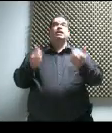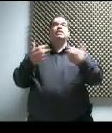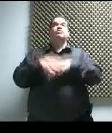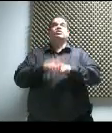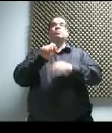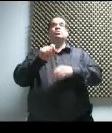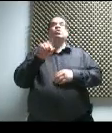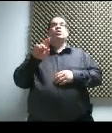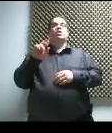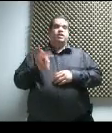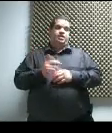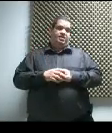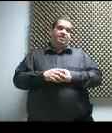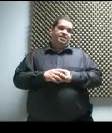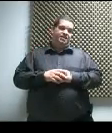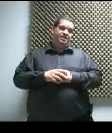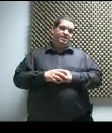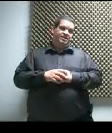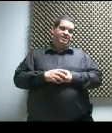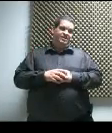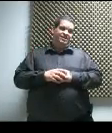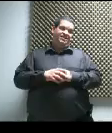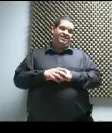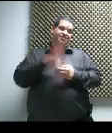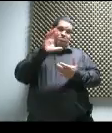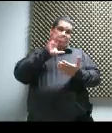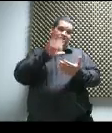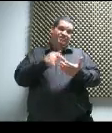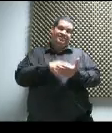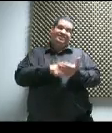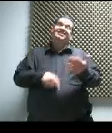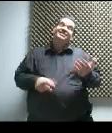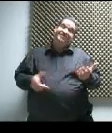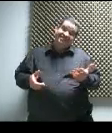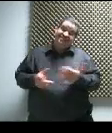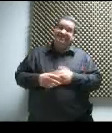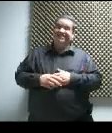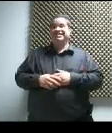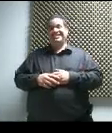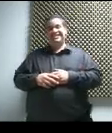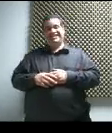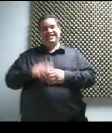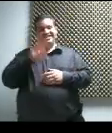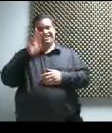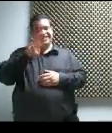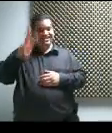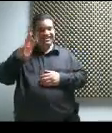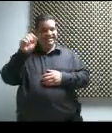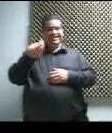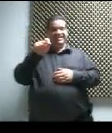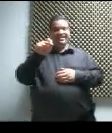.org. Lo estás buscando, lo estás buscando. estoy buscando otra cosa aquí. Ah, bueno. Y por www